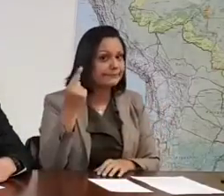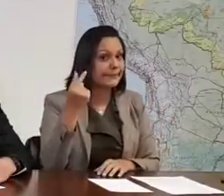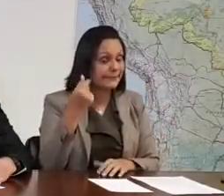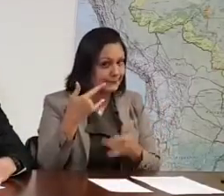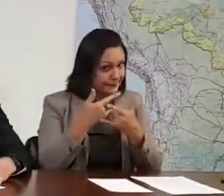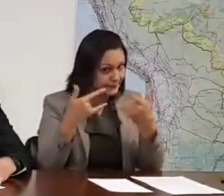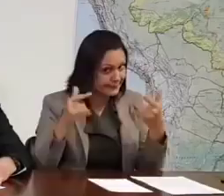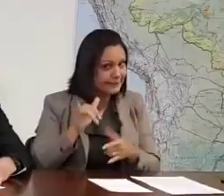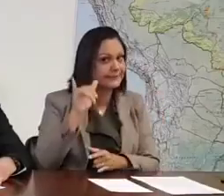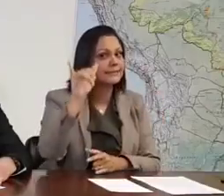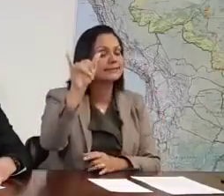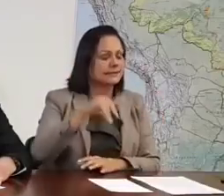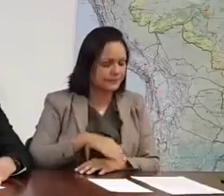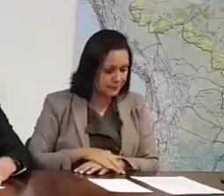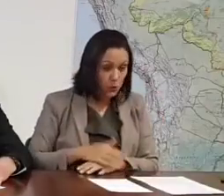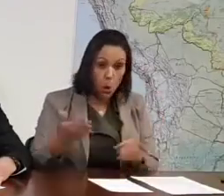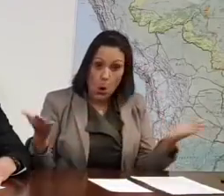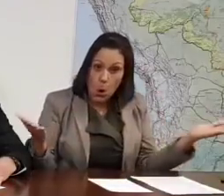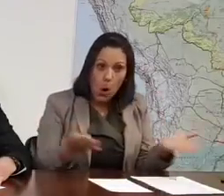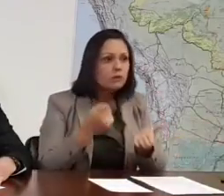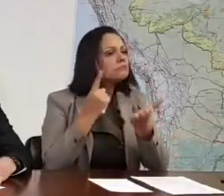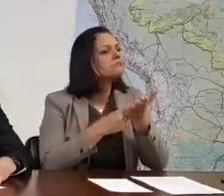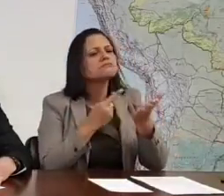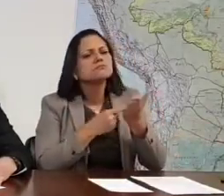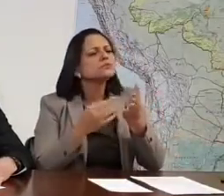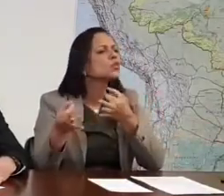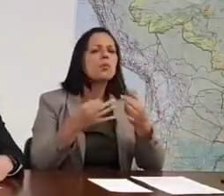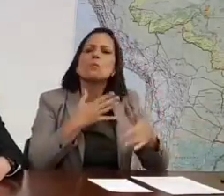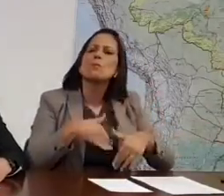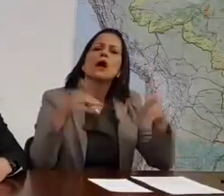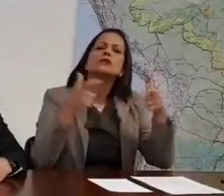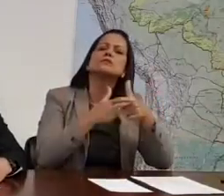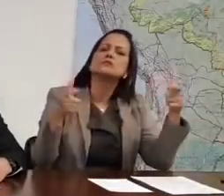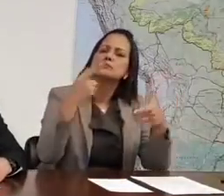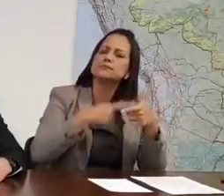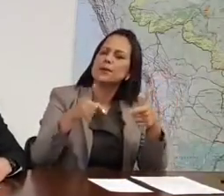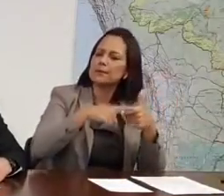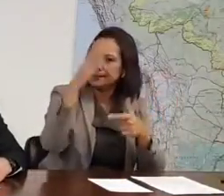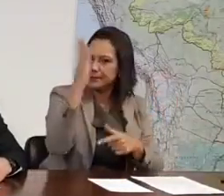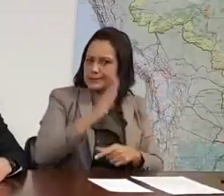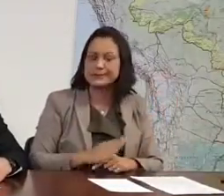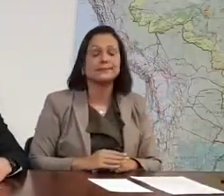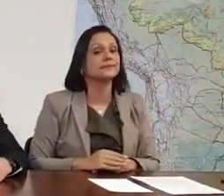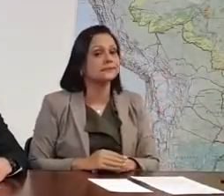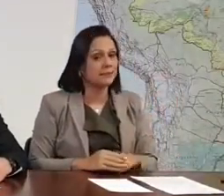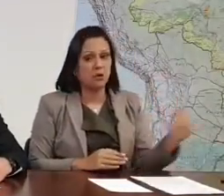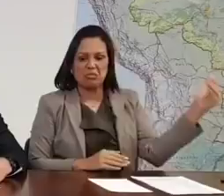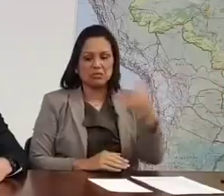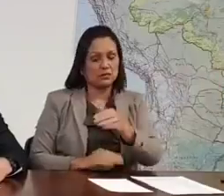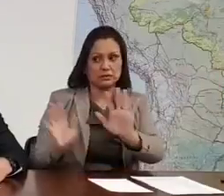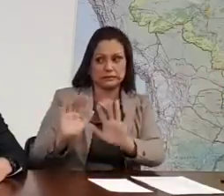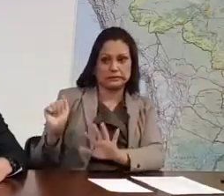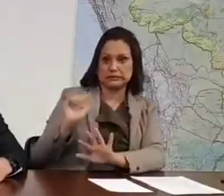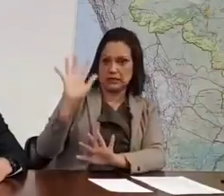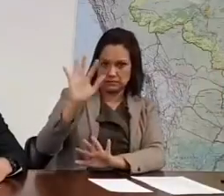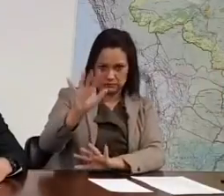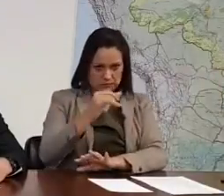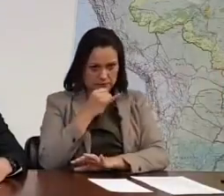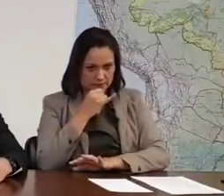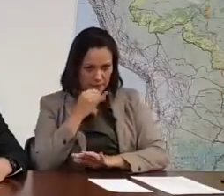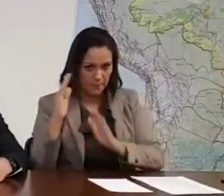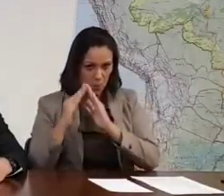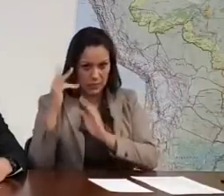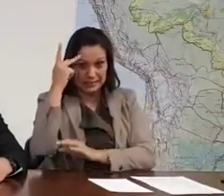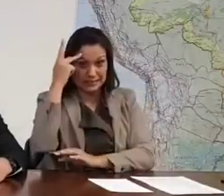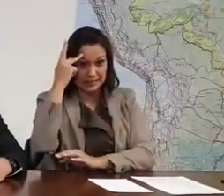passagens. Hoje foi unânime, hoje, que um dos maiores gargalos do turismo no Brasil é o preço das passagens. Vou dar um exemplo. O cidadão que mora em São